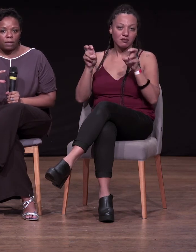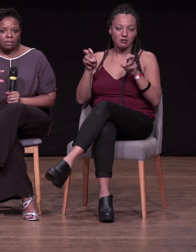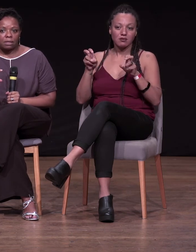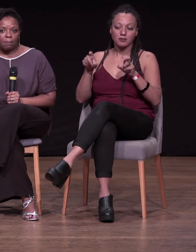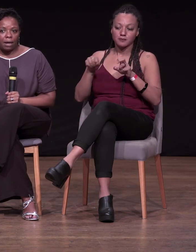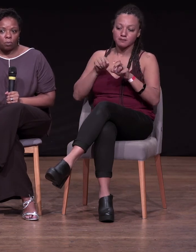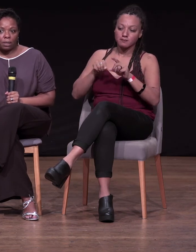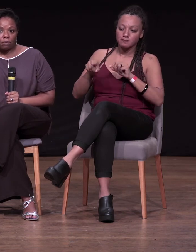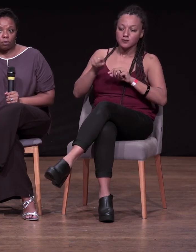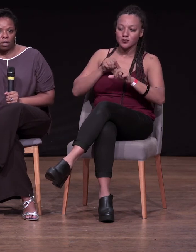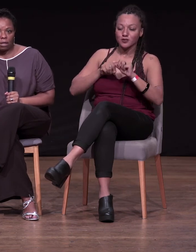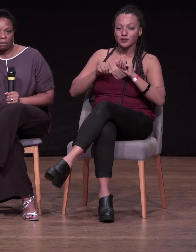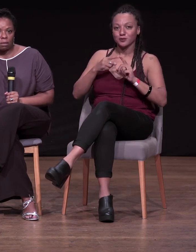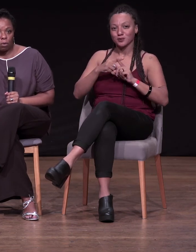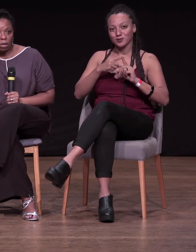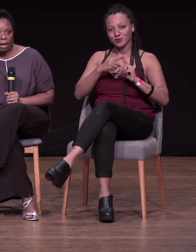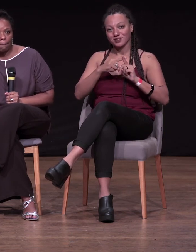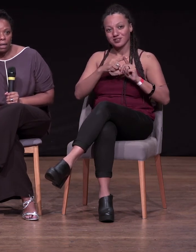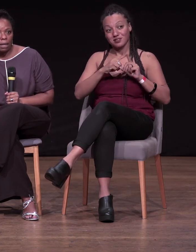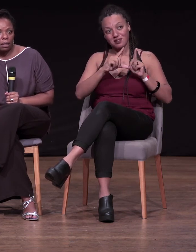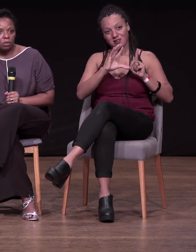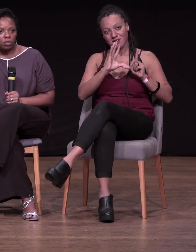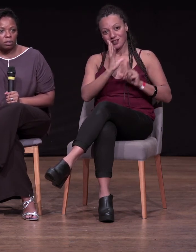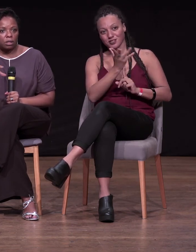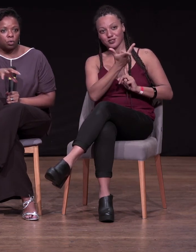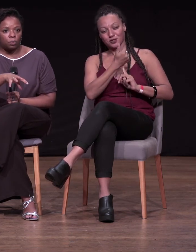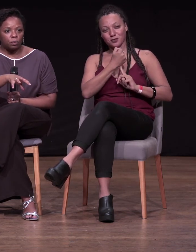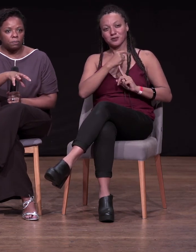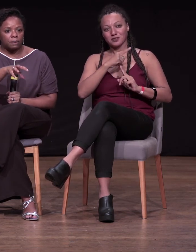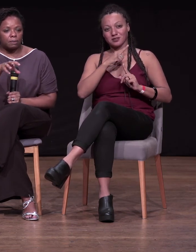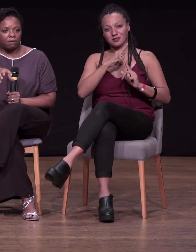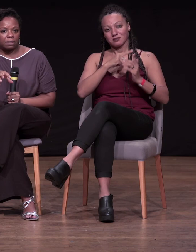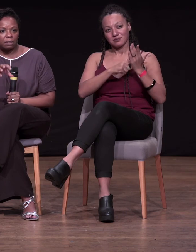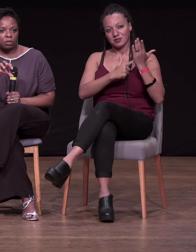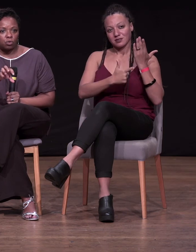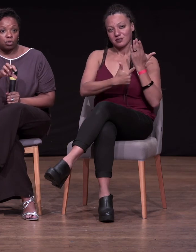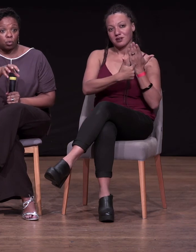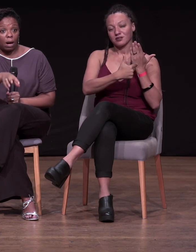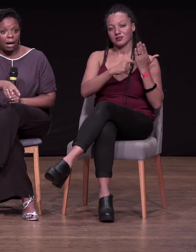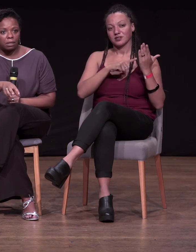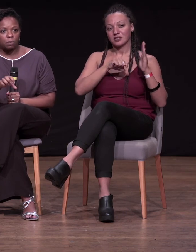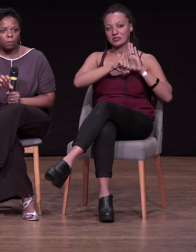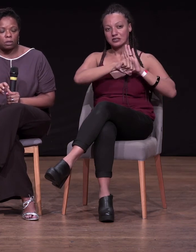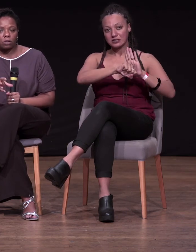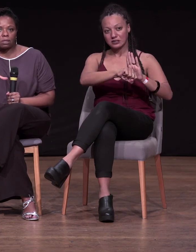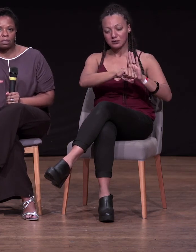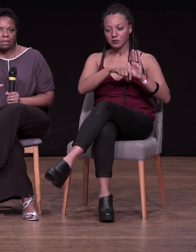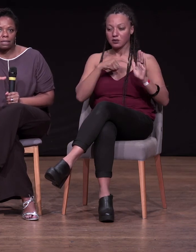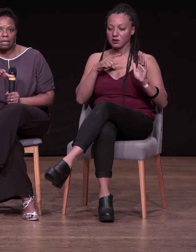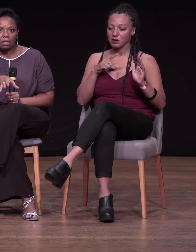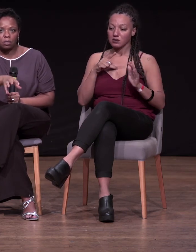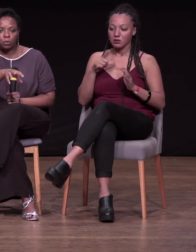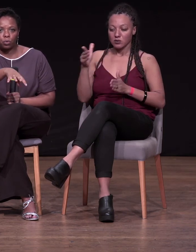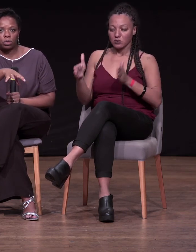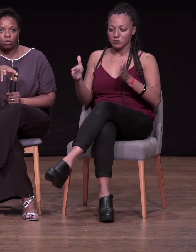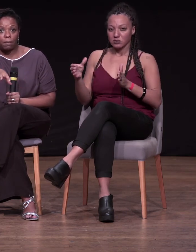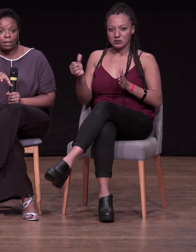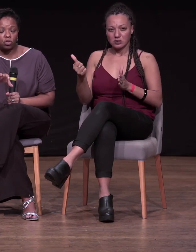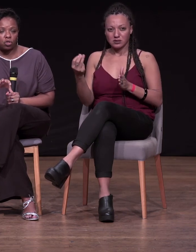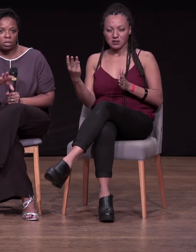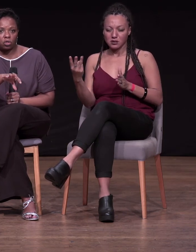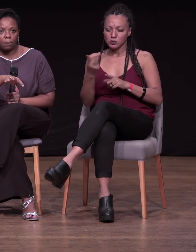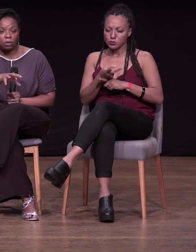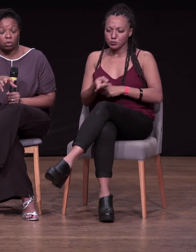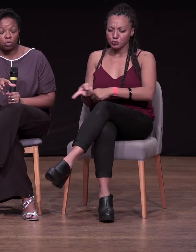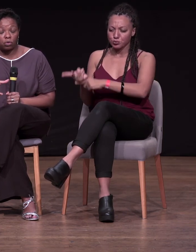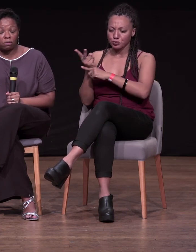as obras trabalham metafórica e simbolicamente. Então, eu estava tentando situar esse momento de 63, procurando